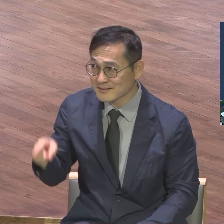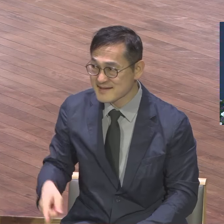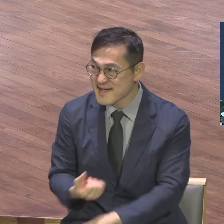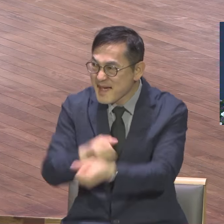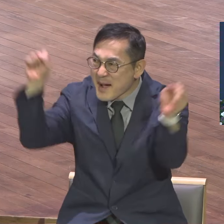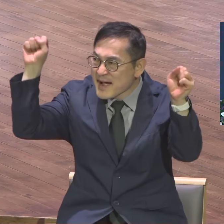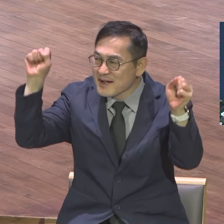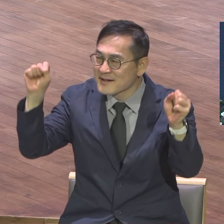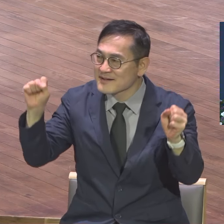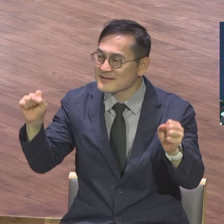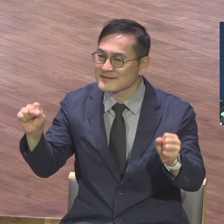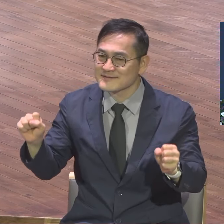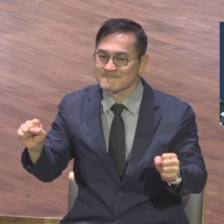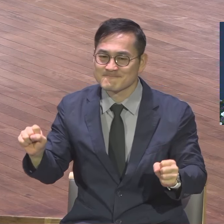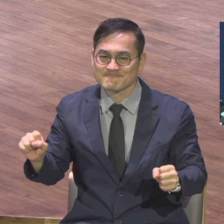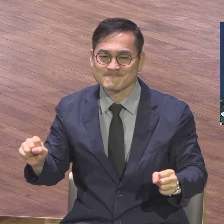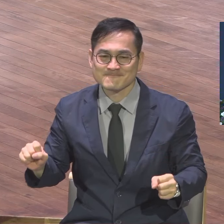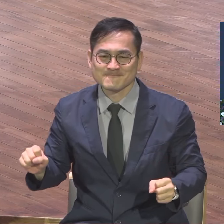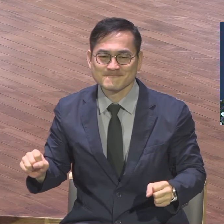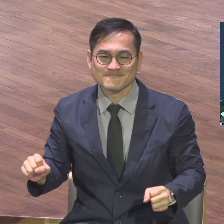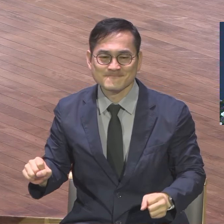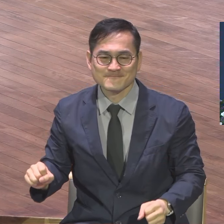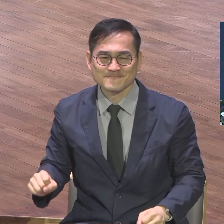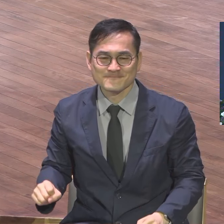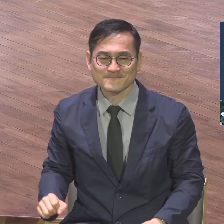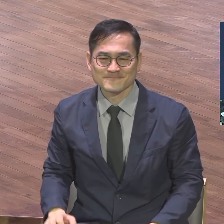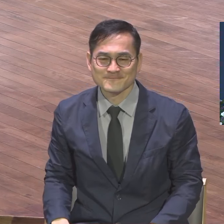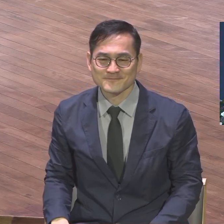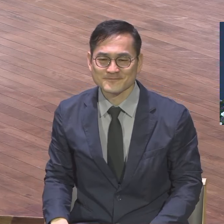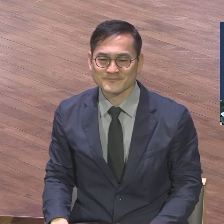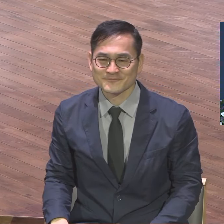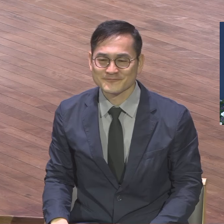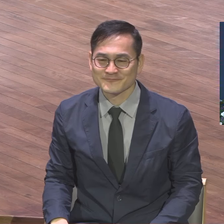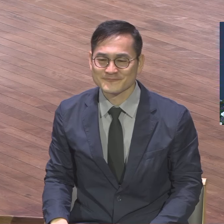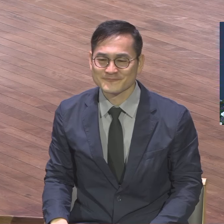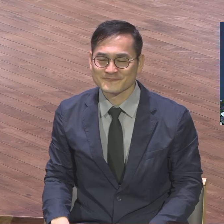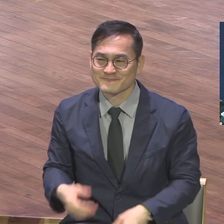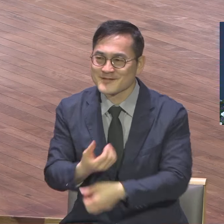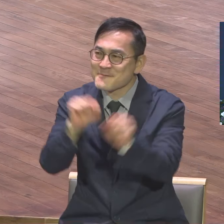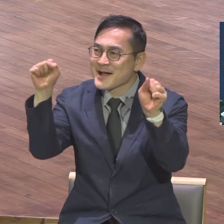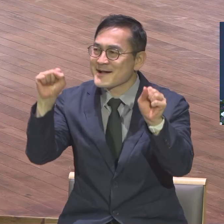이제 드디어 예루살렘으로 올라간다